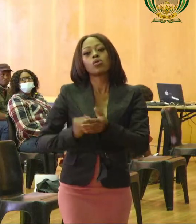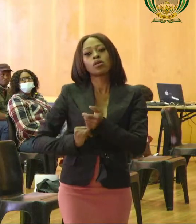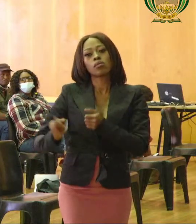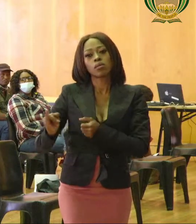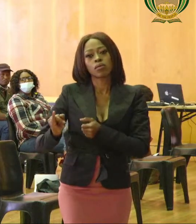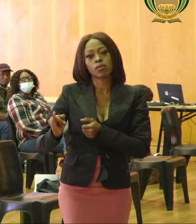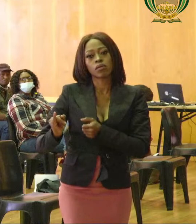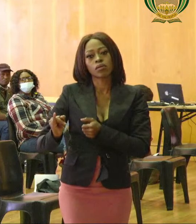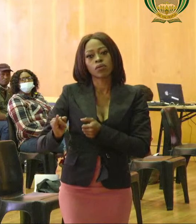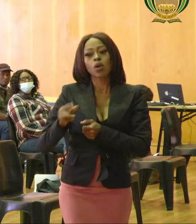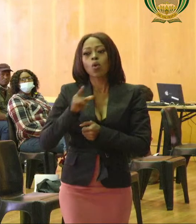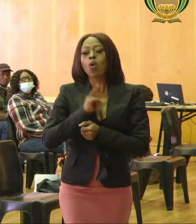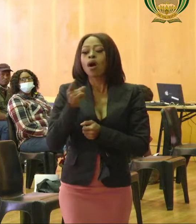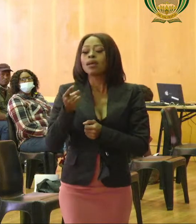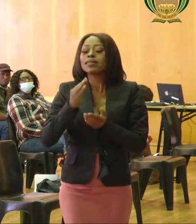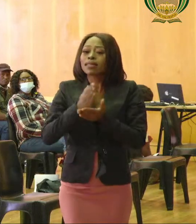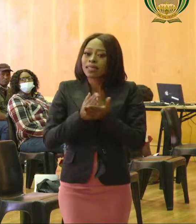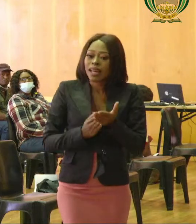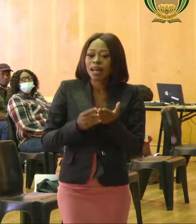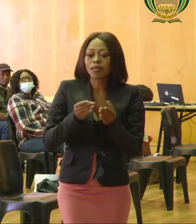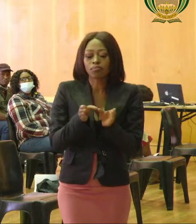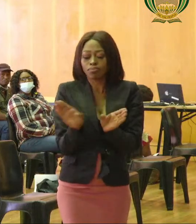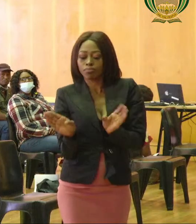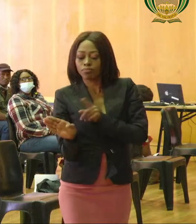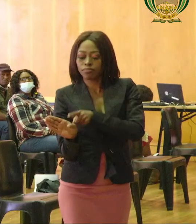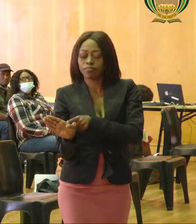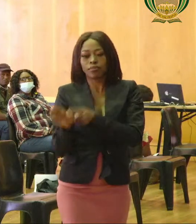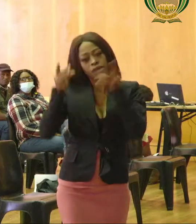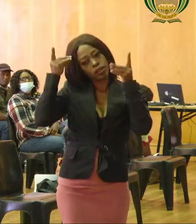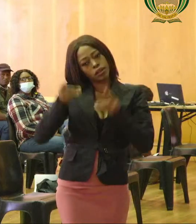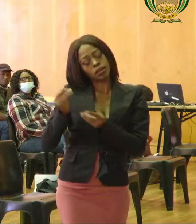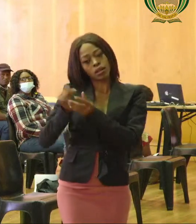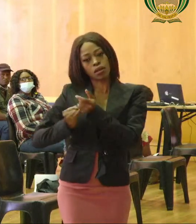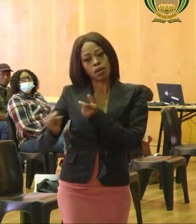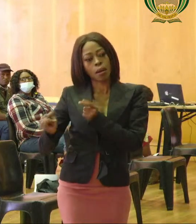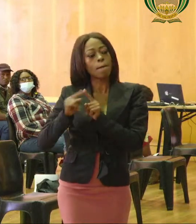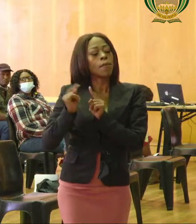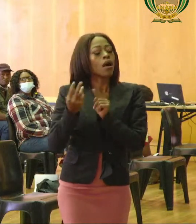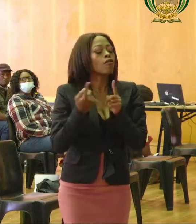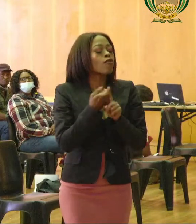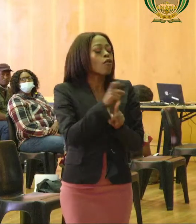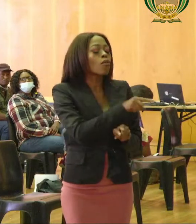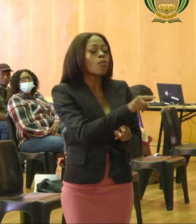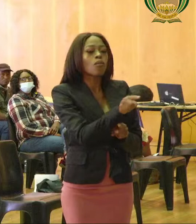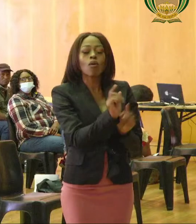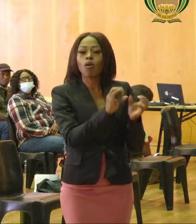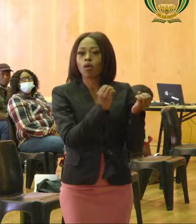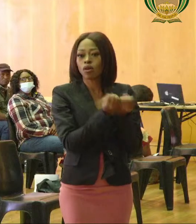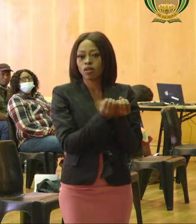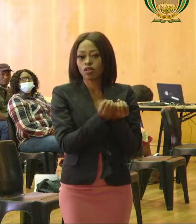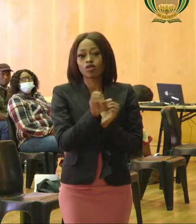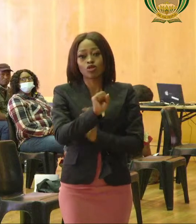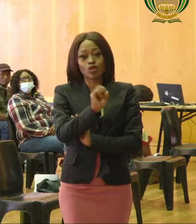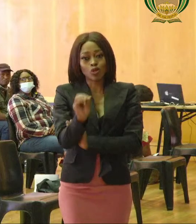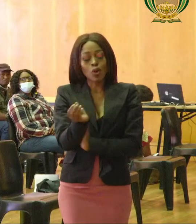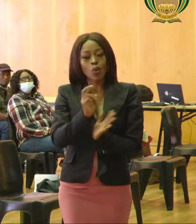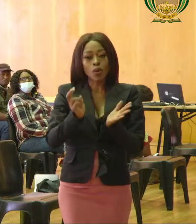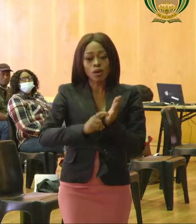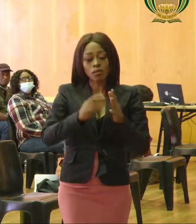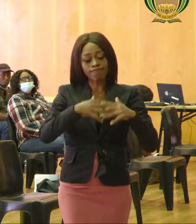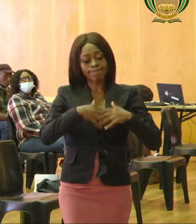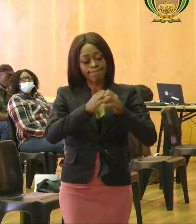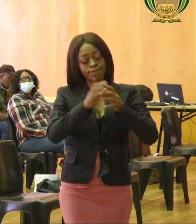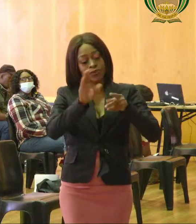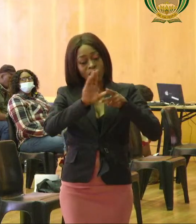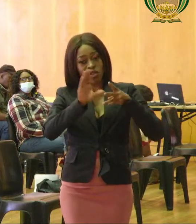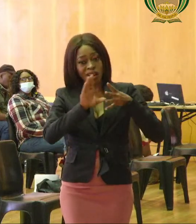independence om die andere kandidaten zwakker te maken als het komt bij de kiezers. So daar moet een criteria geschept